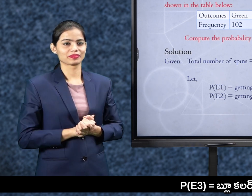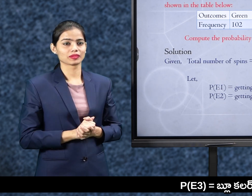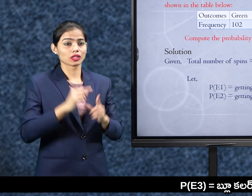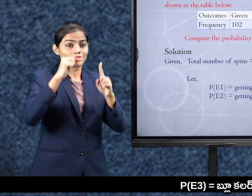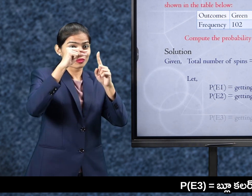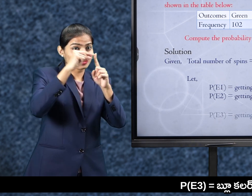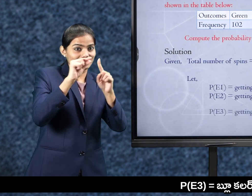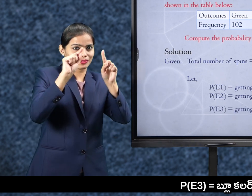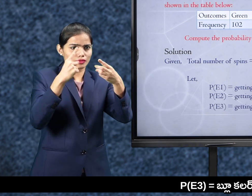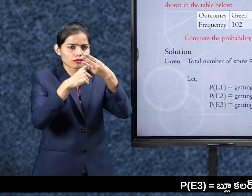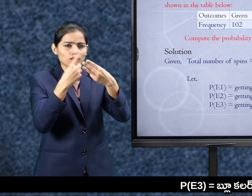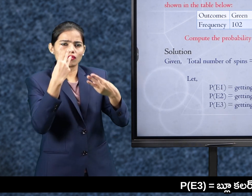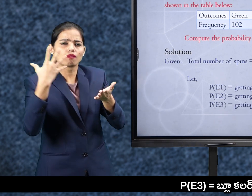PE3 అంటే బ్లూ కలర్ రావటం,